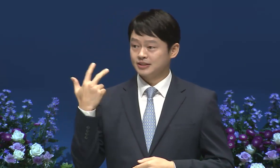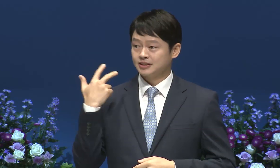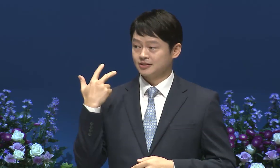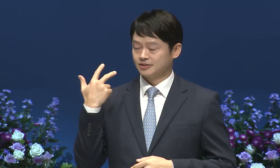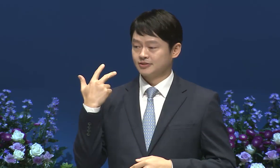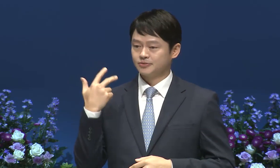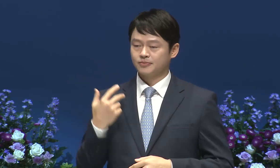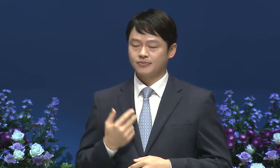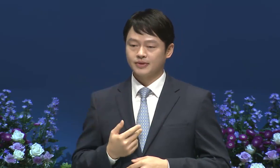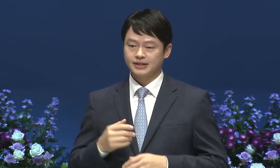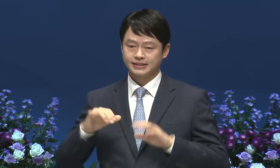드리겠습니다.